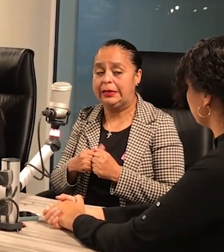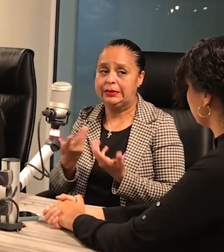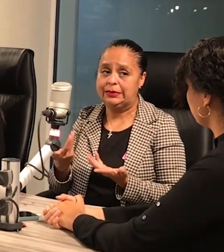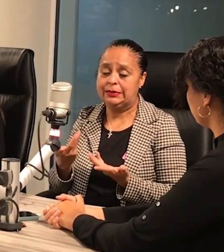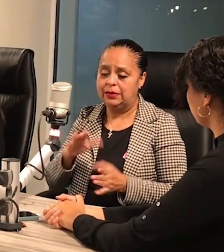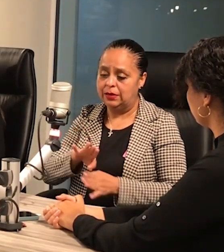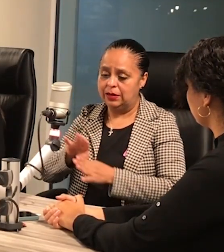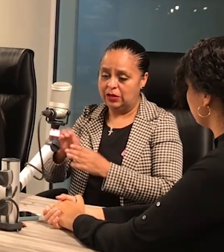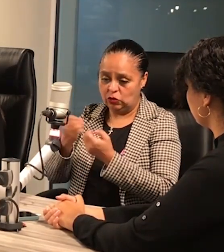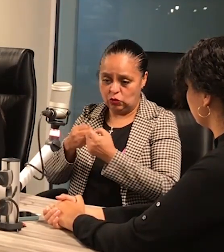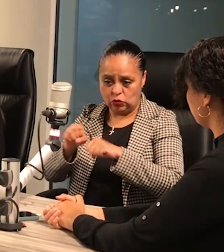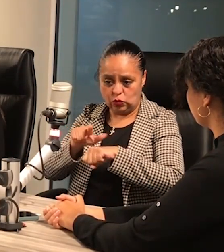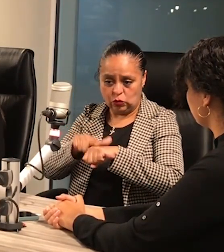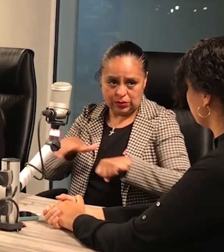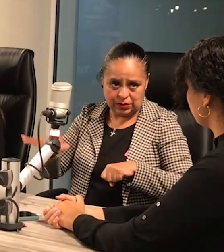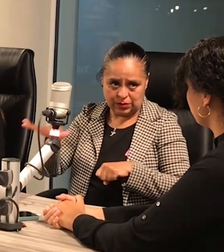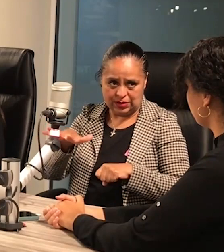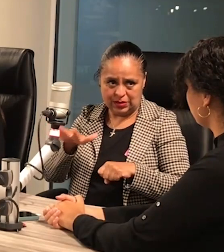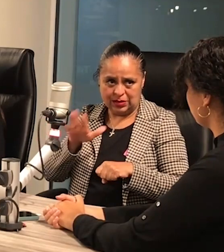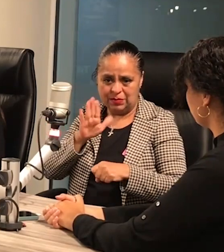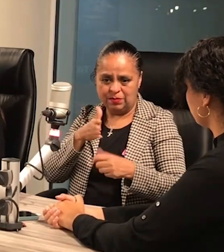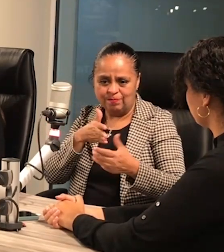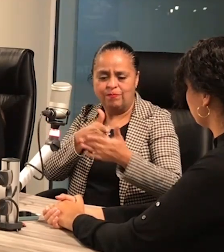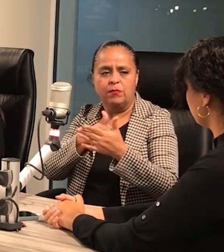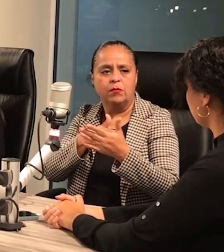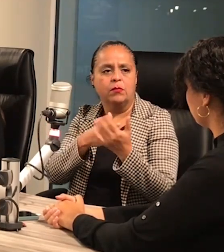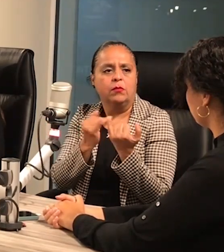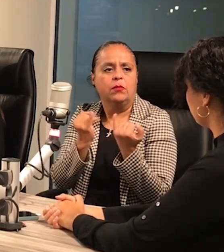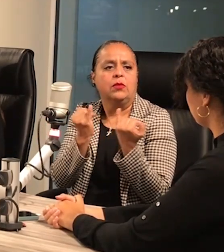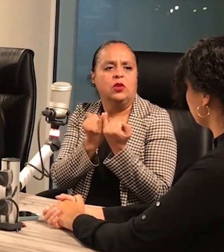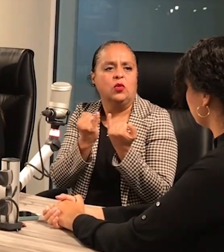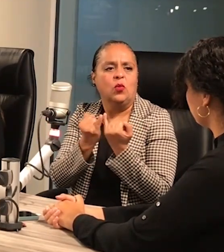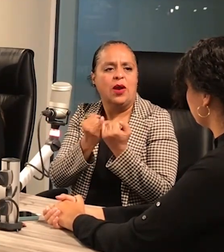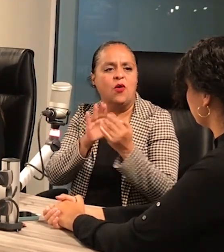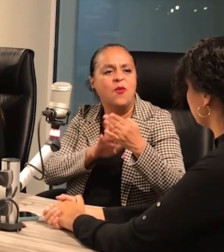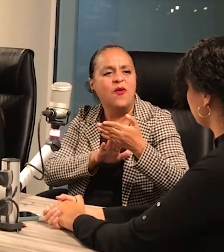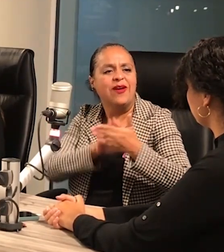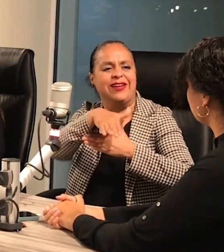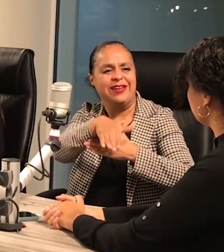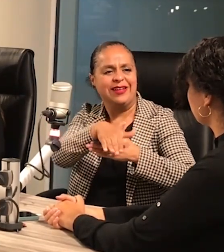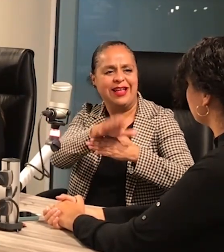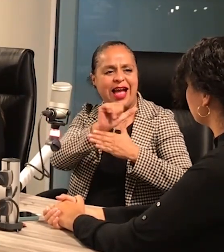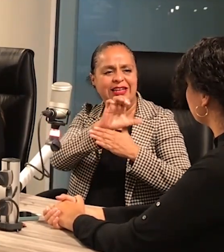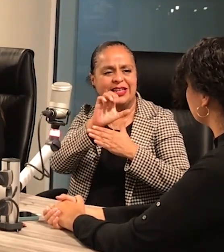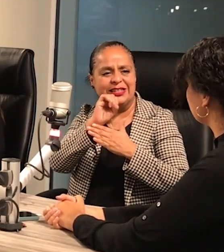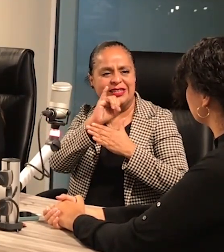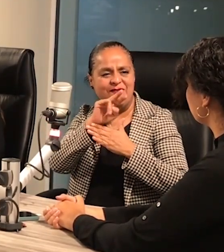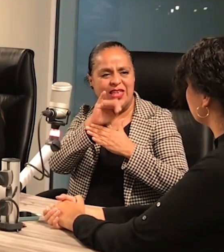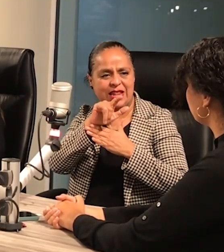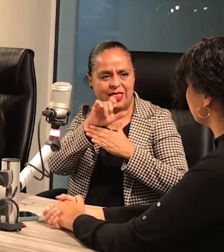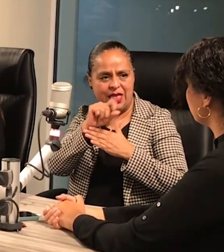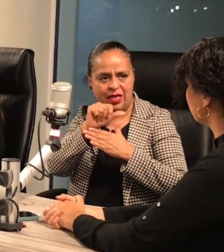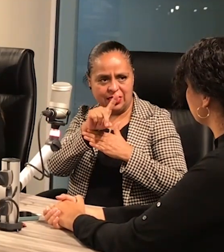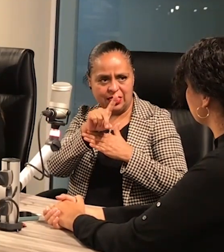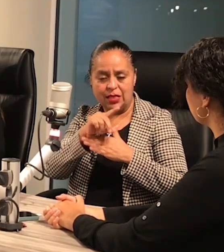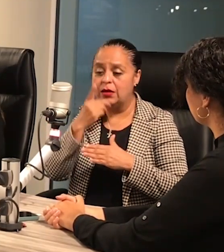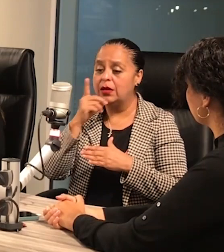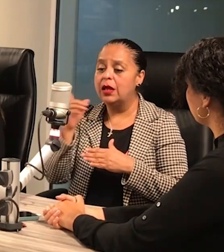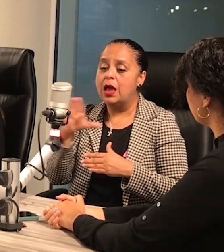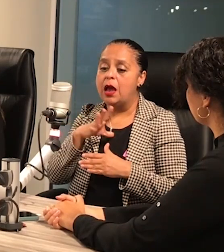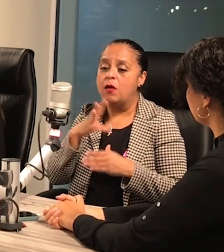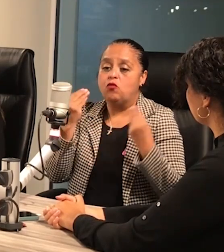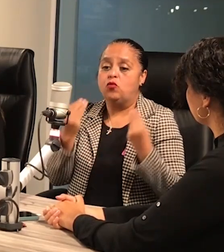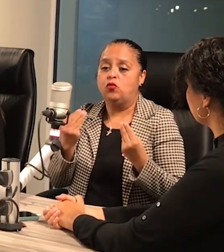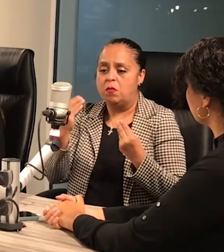parte social a la que te enfrentas, y también la parte arquitectónica, en la que pues no muchas veces no